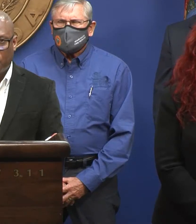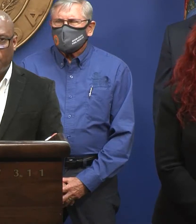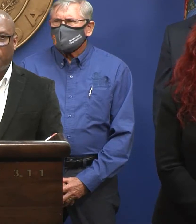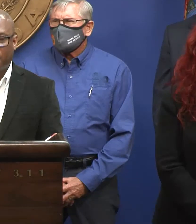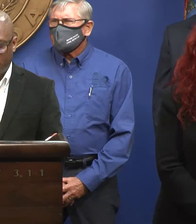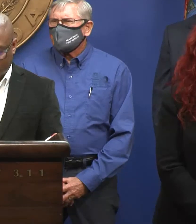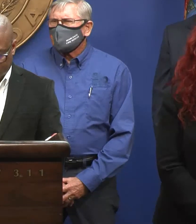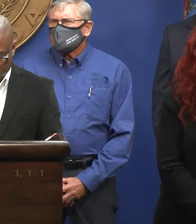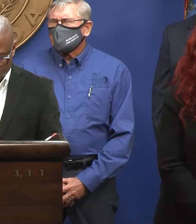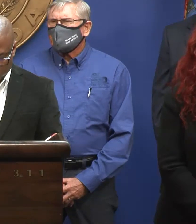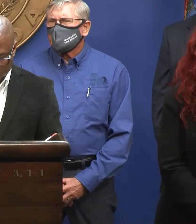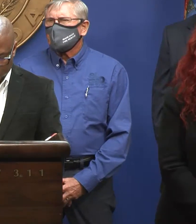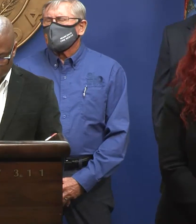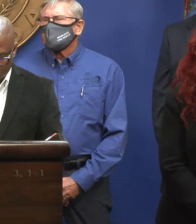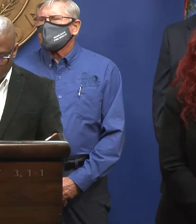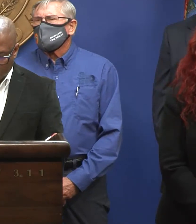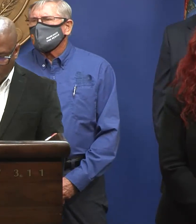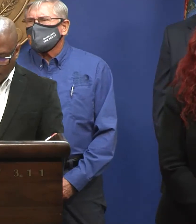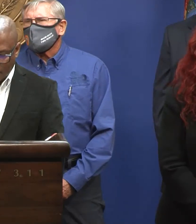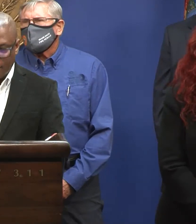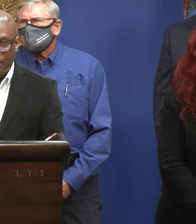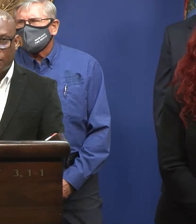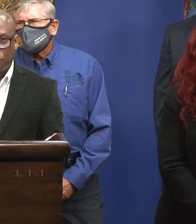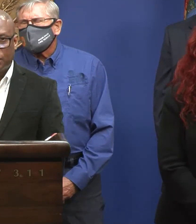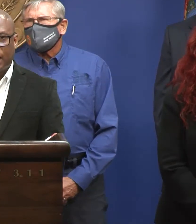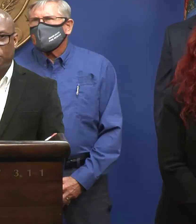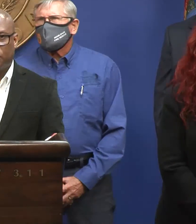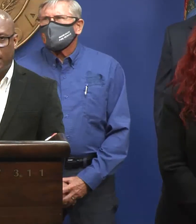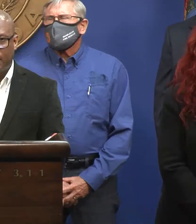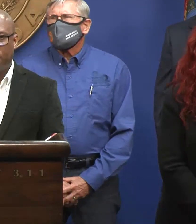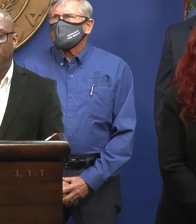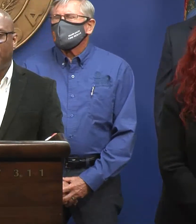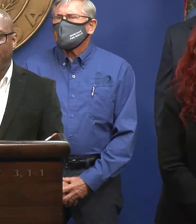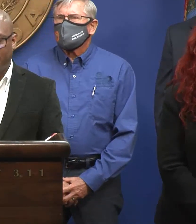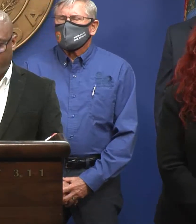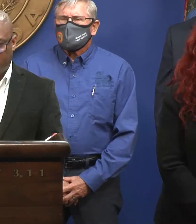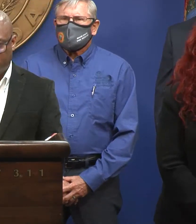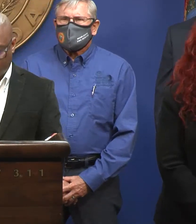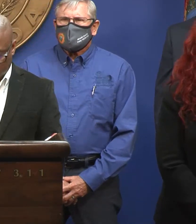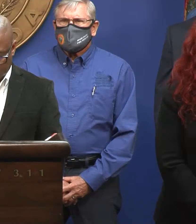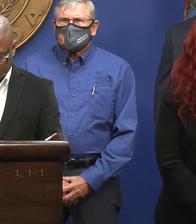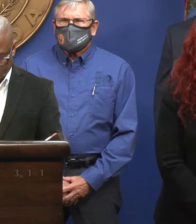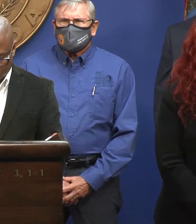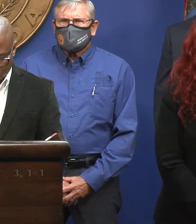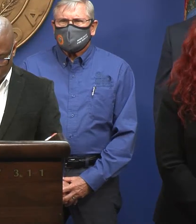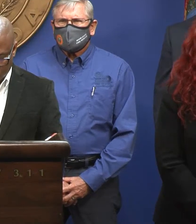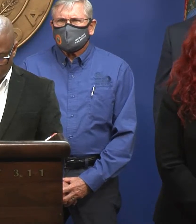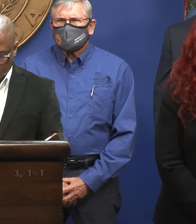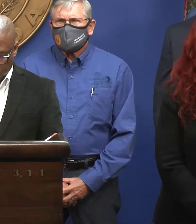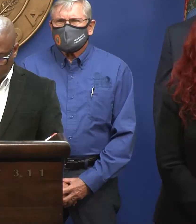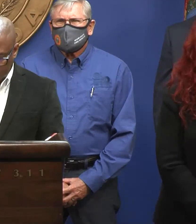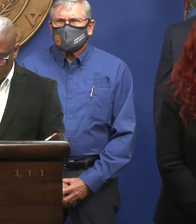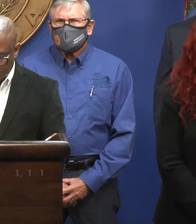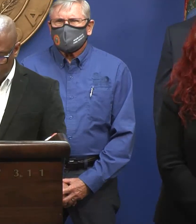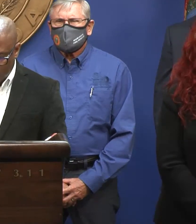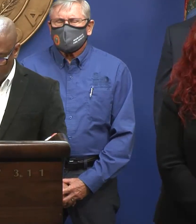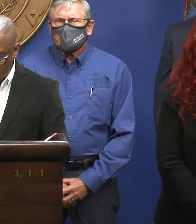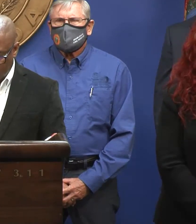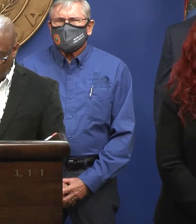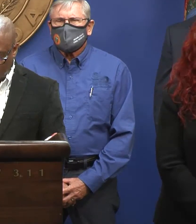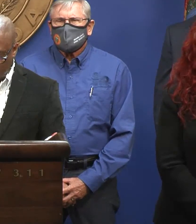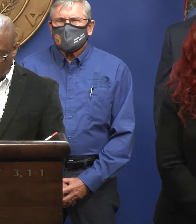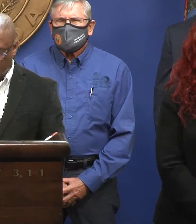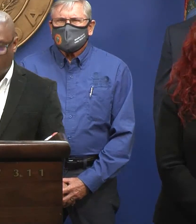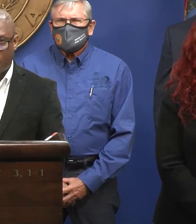qui peuvent prendre vaccin eux-mêmes. Pas attendre jusqu'à ce que le dernier moment arrive pour prendre une décision. Visitez